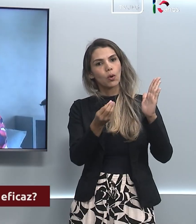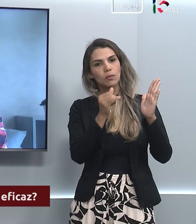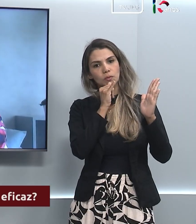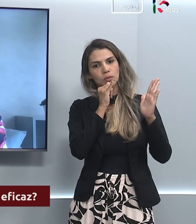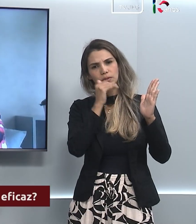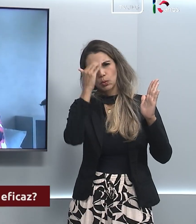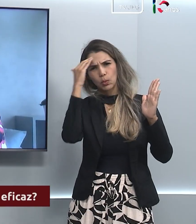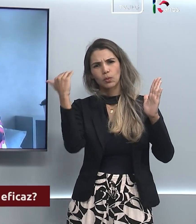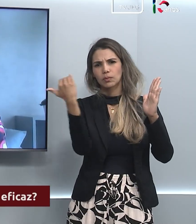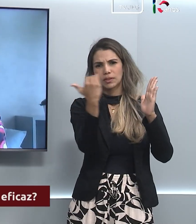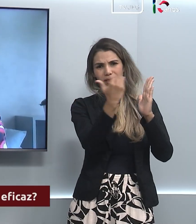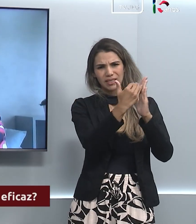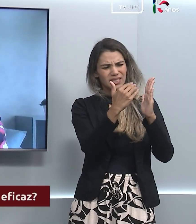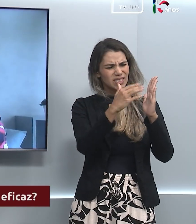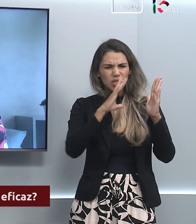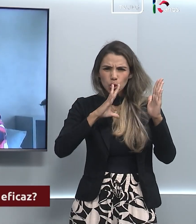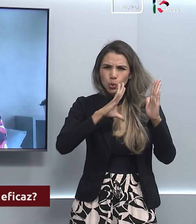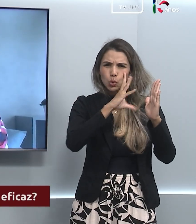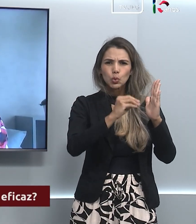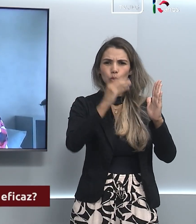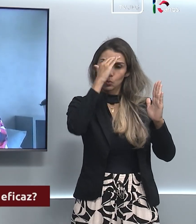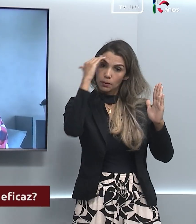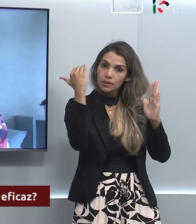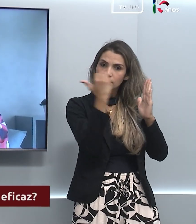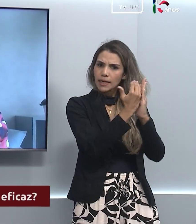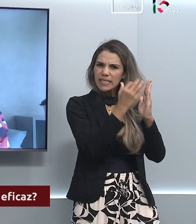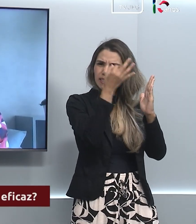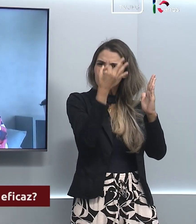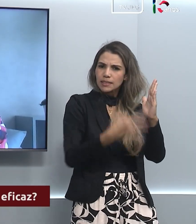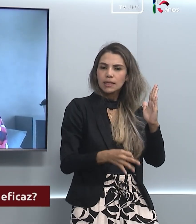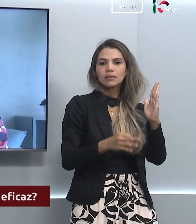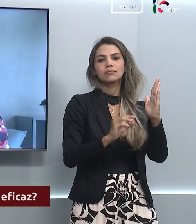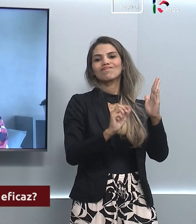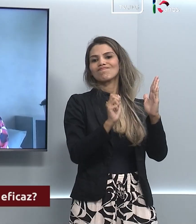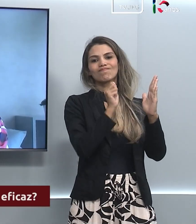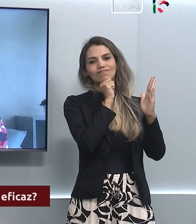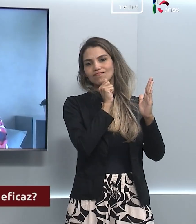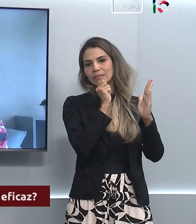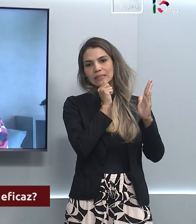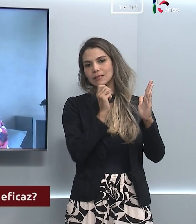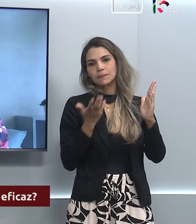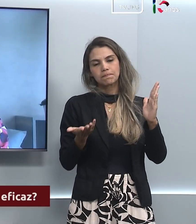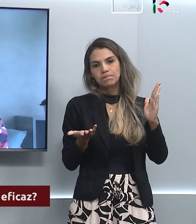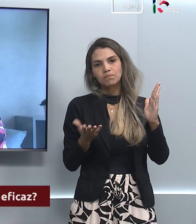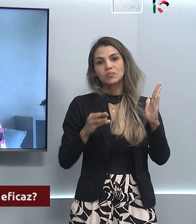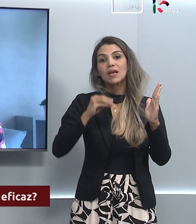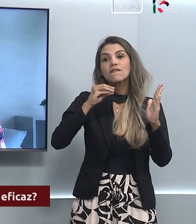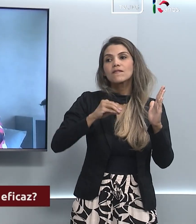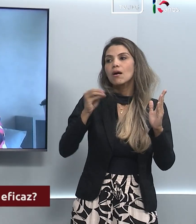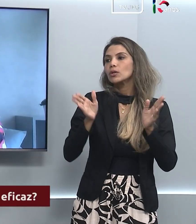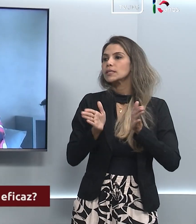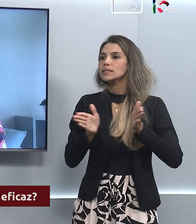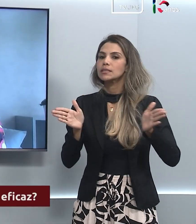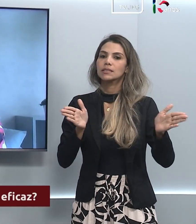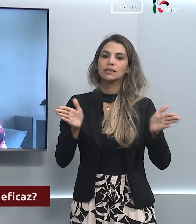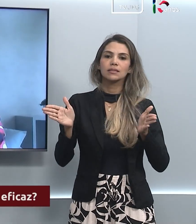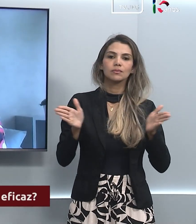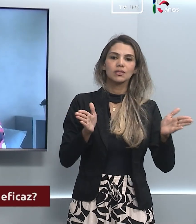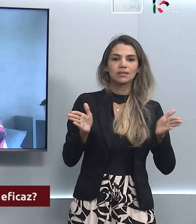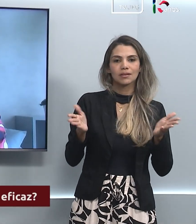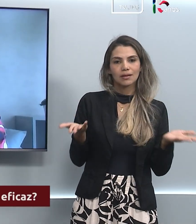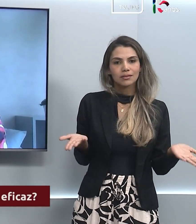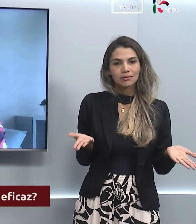ocorreu totalmente. Por quê? Por falta ainda, nós temos falta de acessibilidade. É um